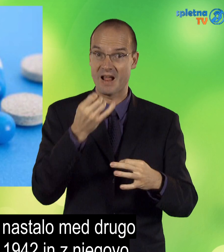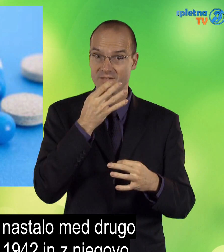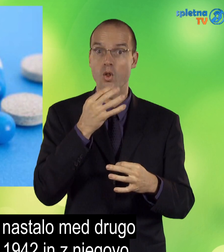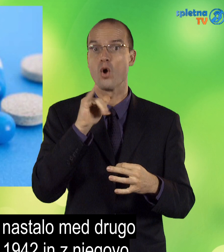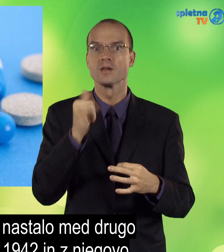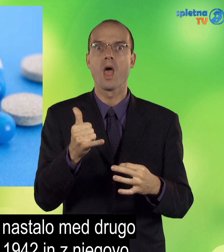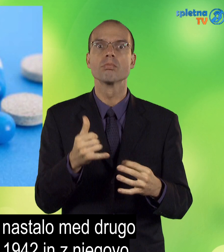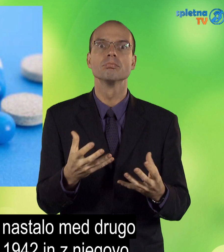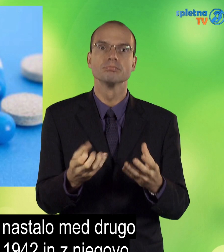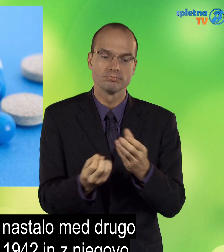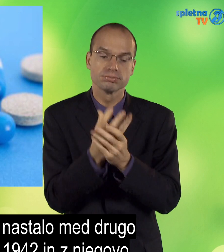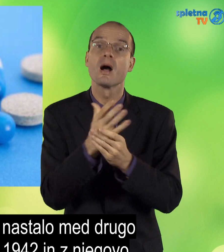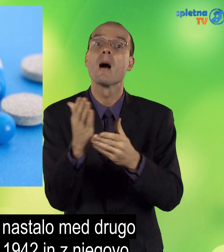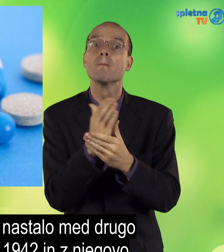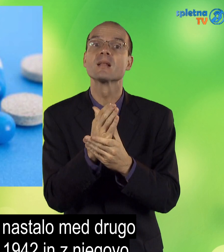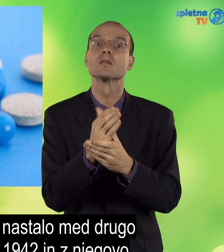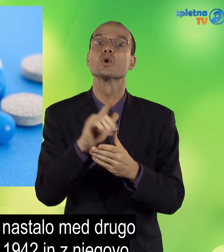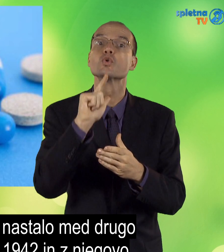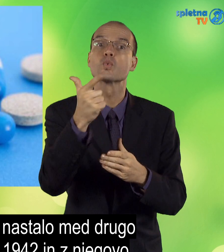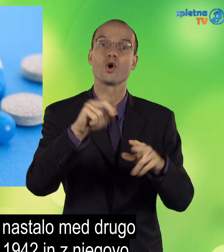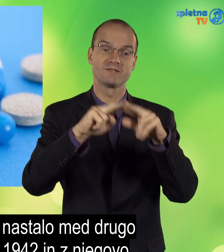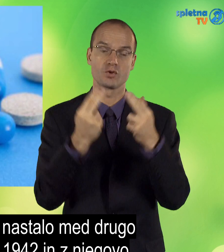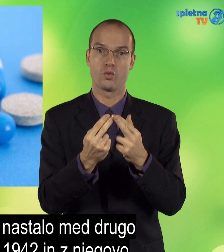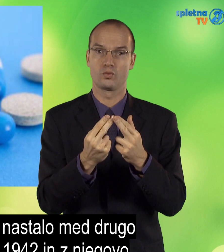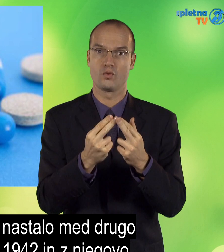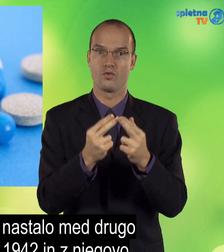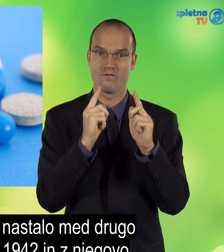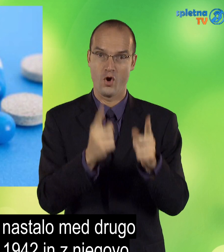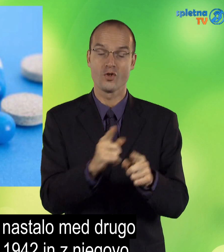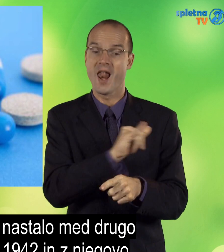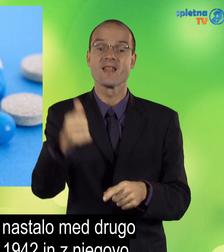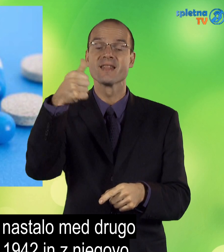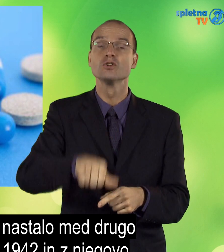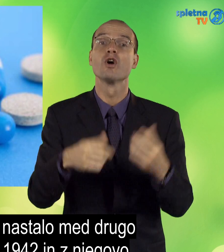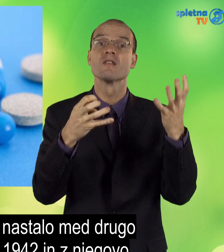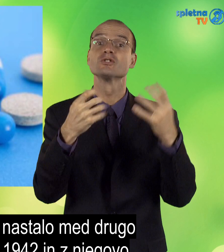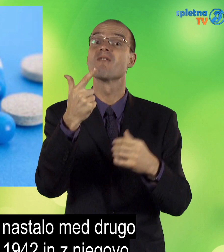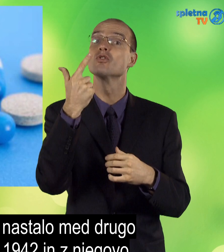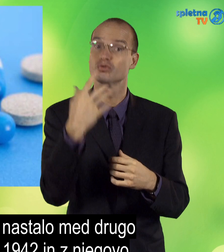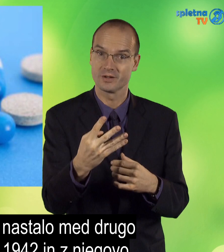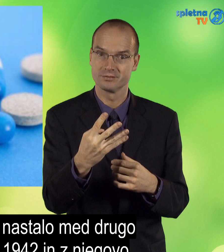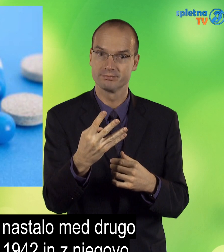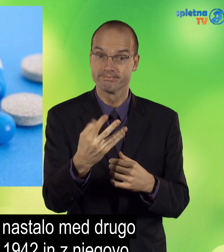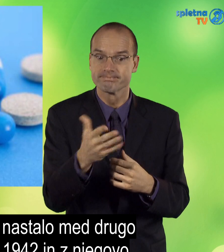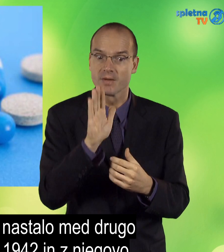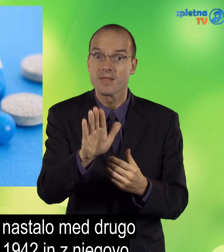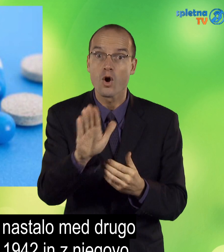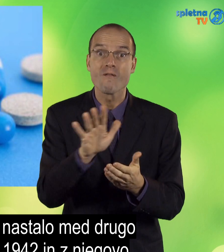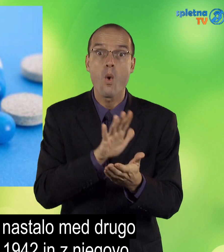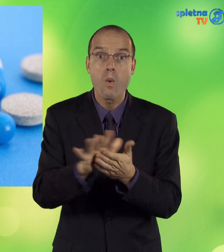Zdravilo je nastalo med drugo svetovno vojno leta 1942 in z njegovo uporabo so se drastično zmanjšale okužbe